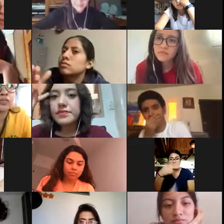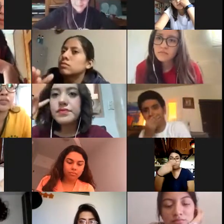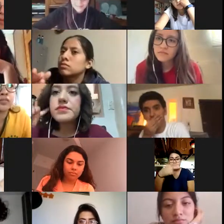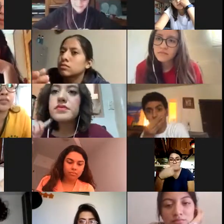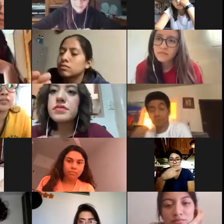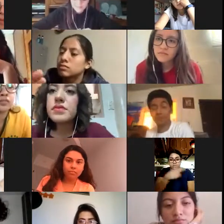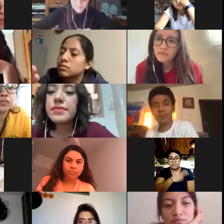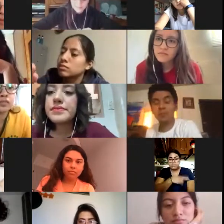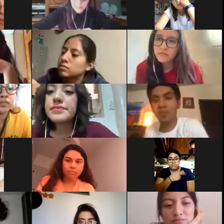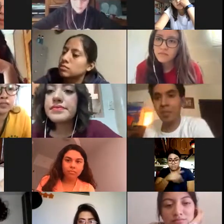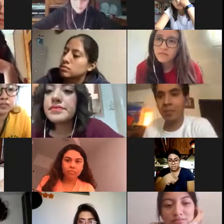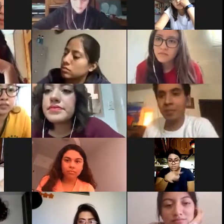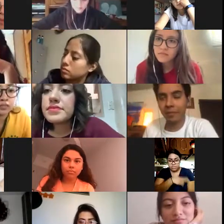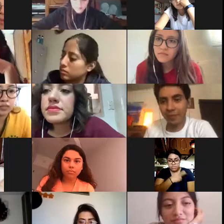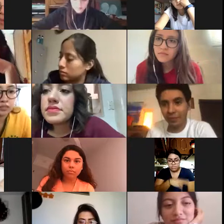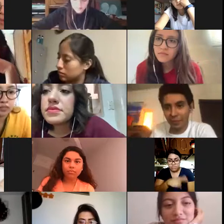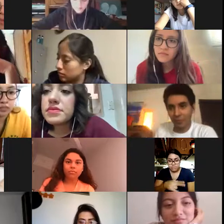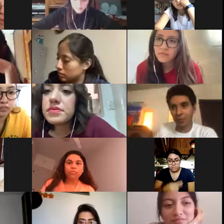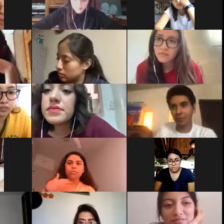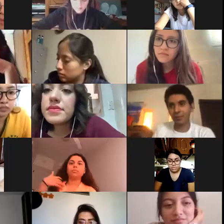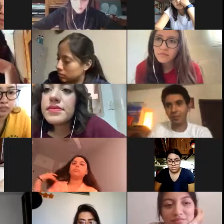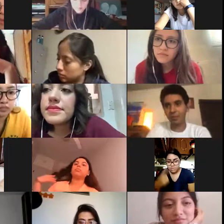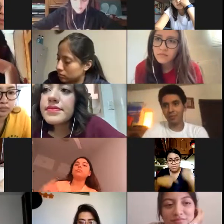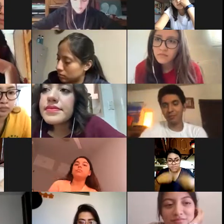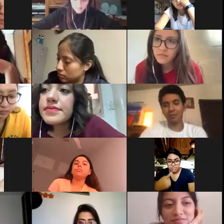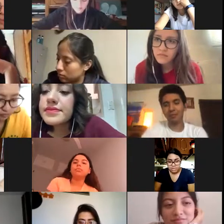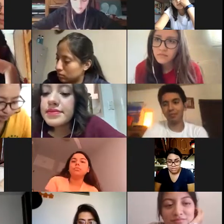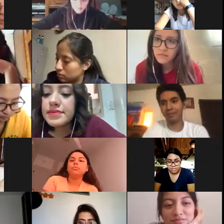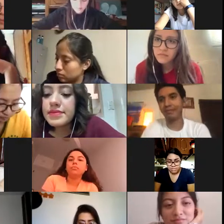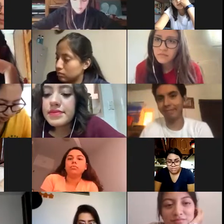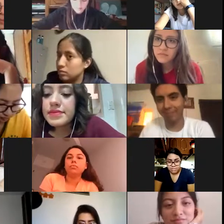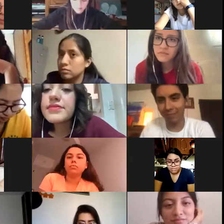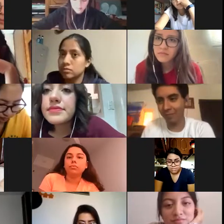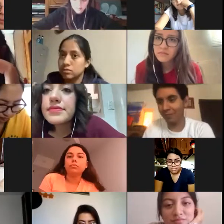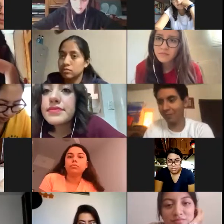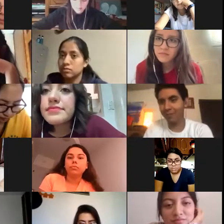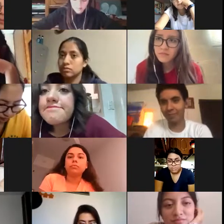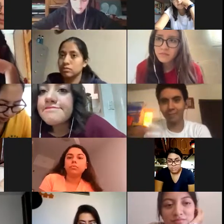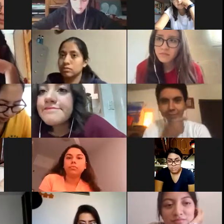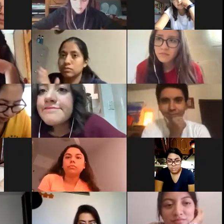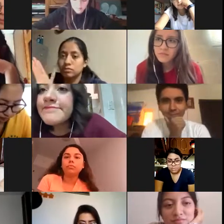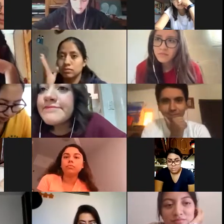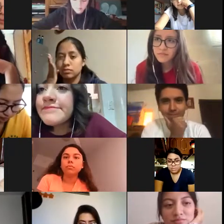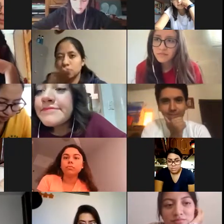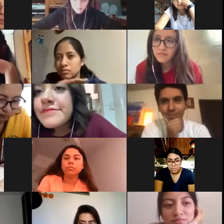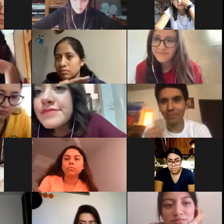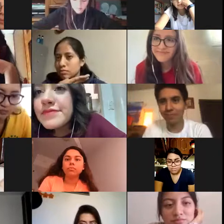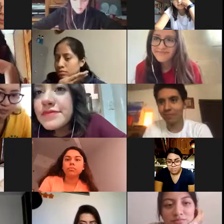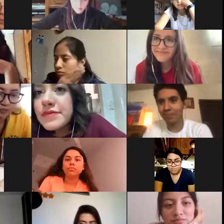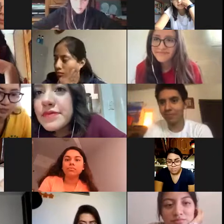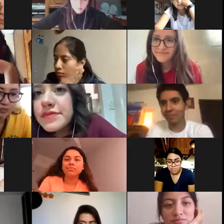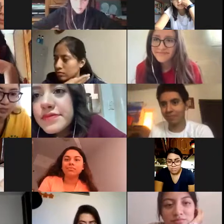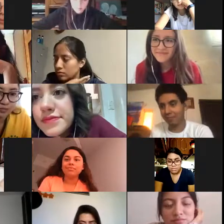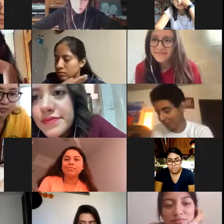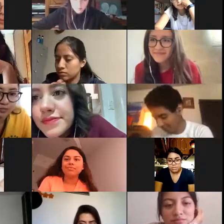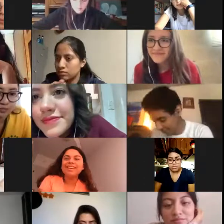¿qué te parece? Y ella les ayude a cambiarla o a mejorarla, ¿vale? Para que no se aburran tampoco, porque hay sus caritas